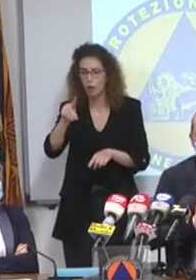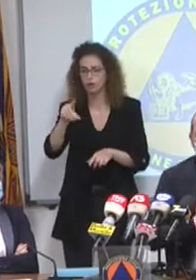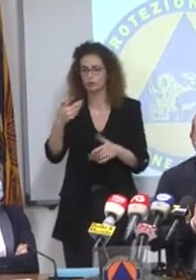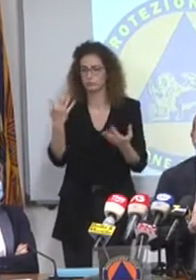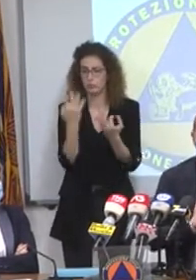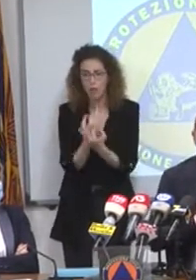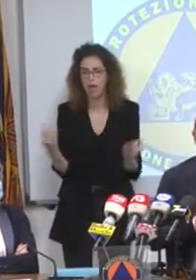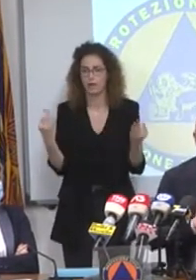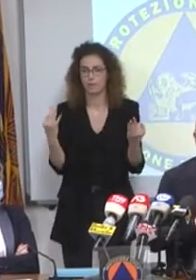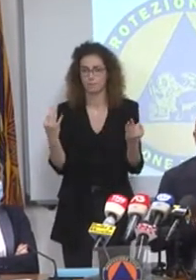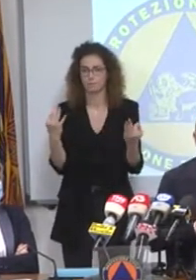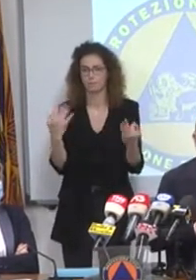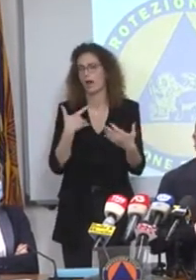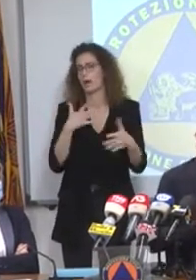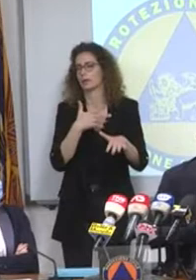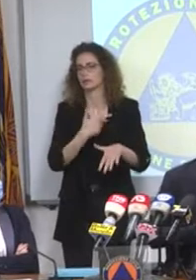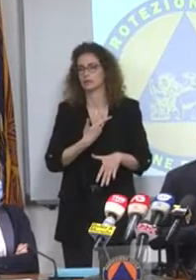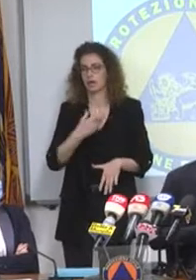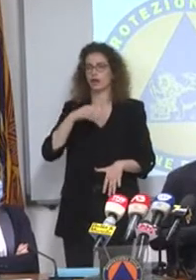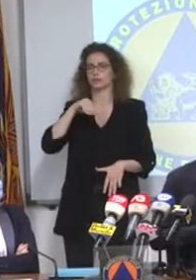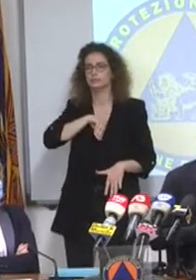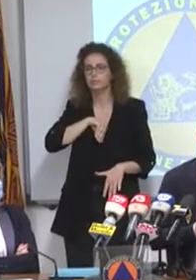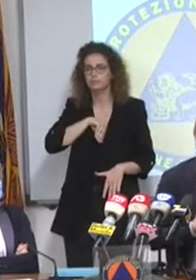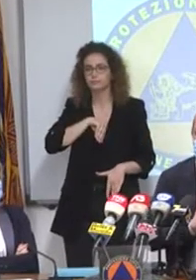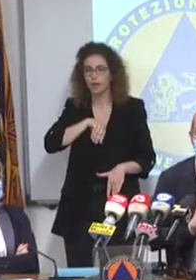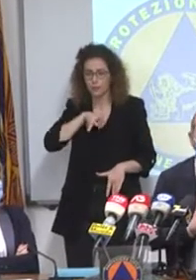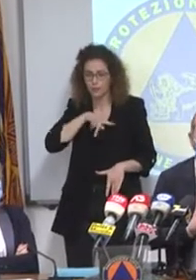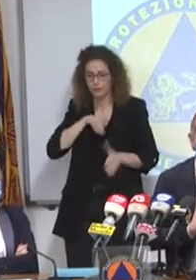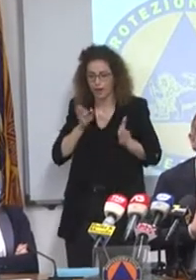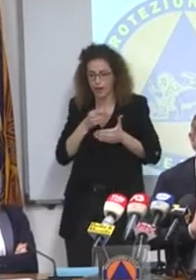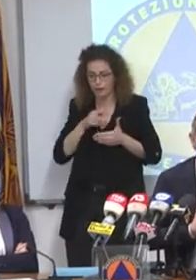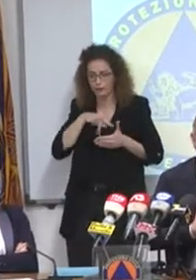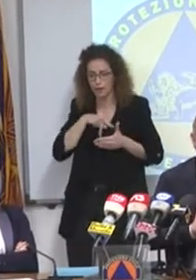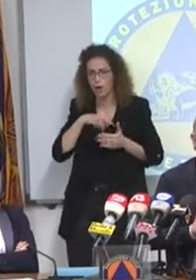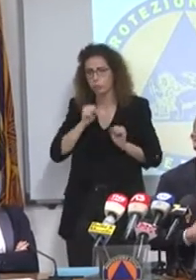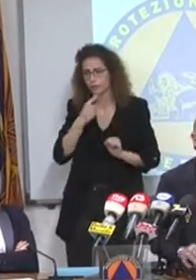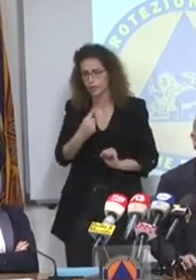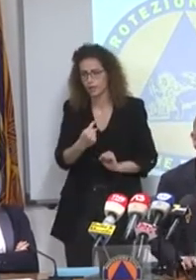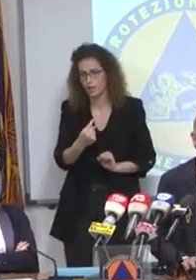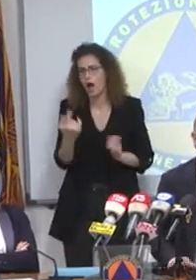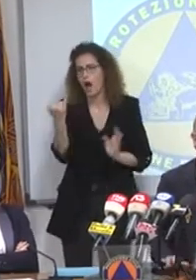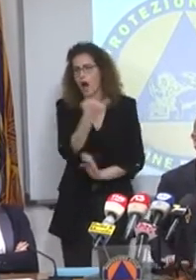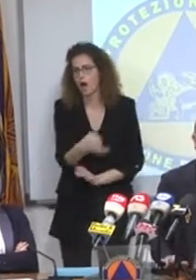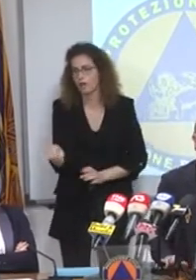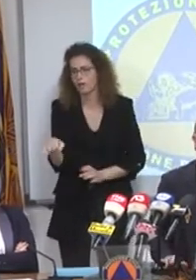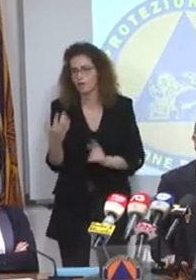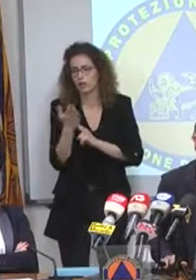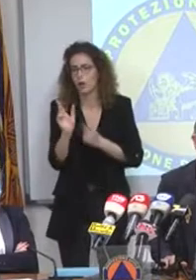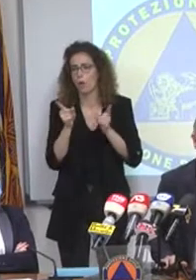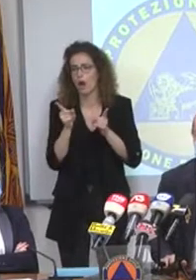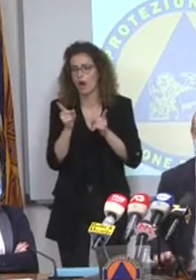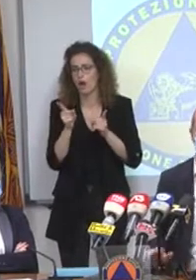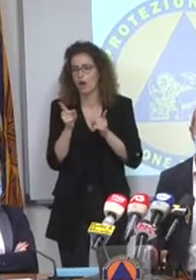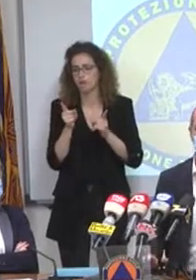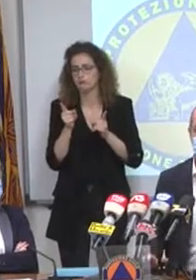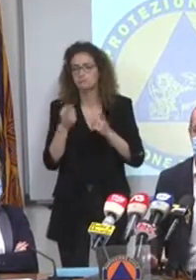uno può dire mi sento colpito nell'intimo questo ve lo posso anche dire ma alla fin fine dimostra una roba che l'amministrazione sempre trasparente